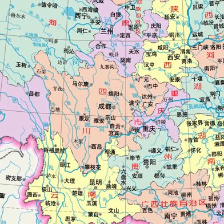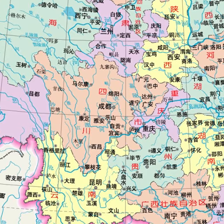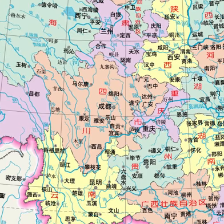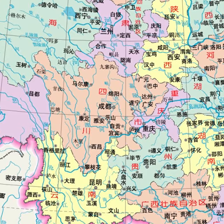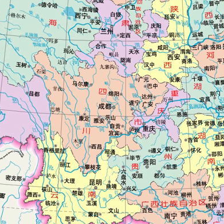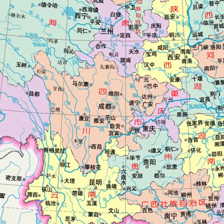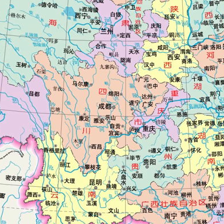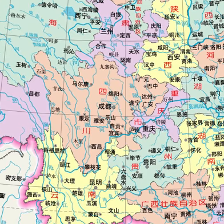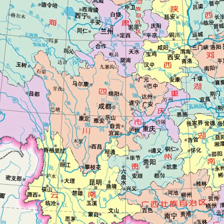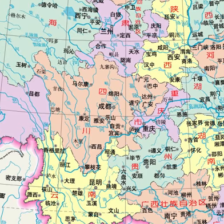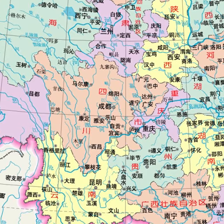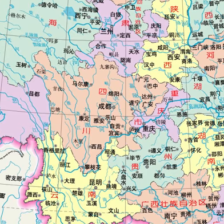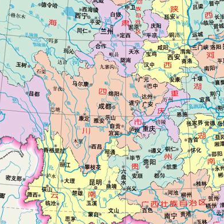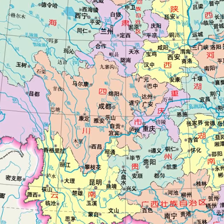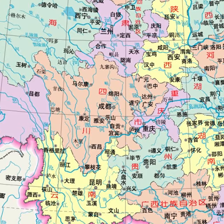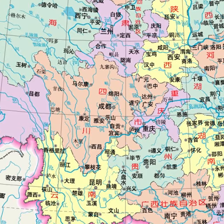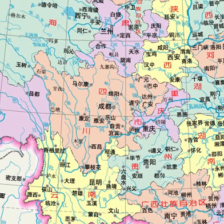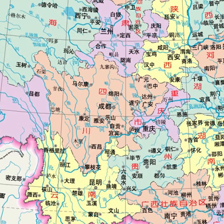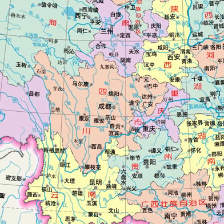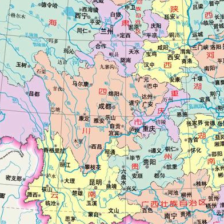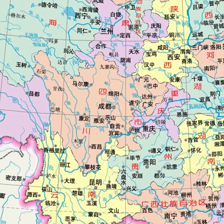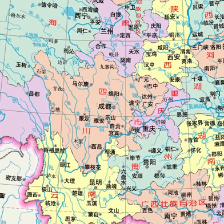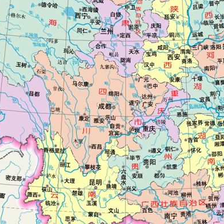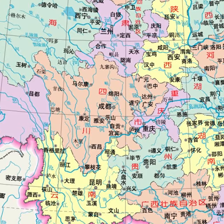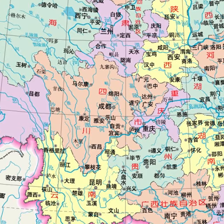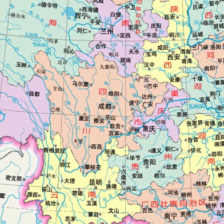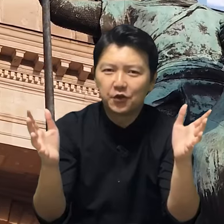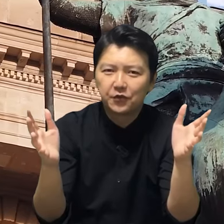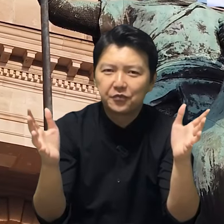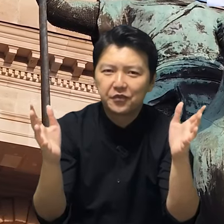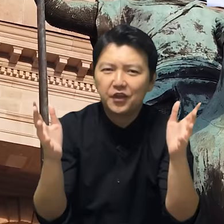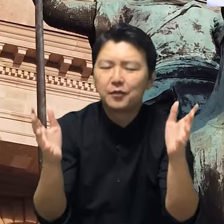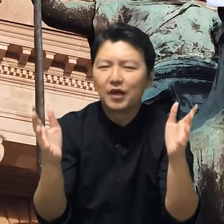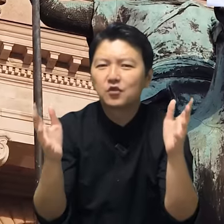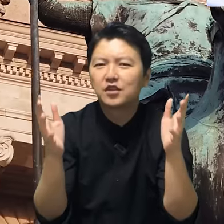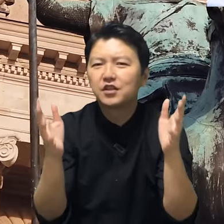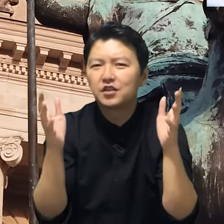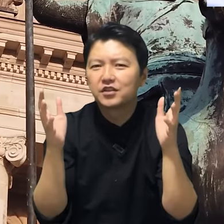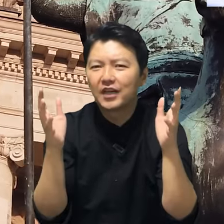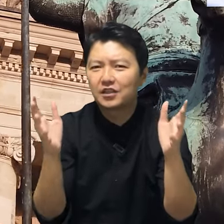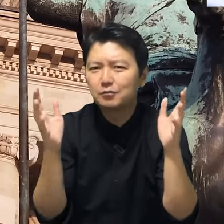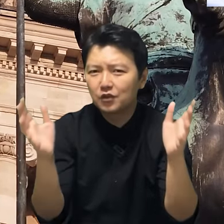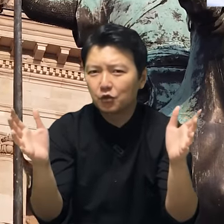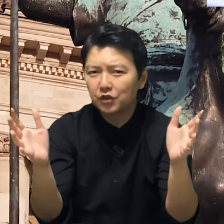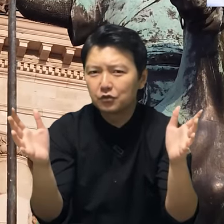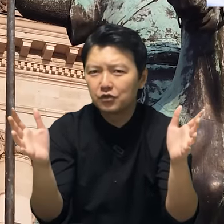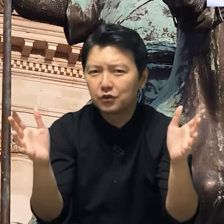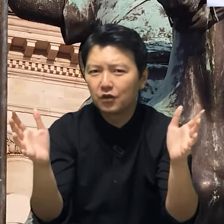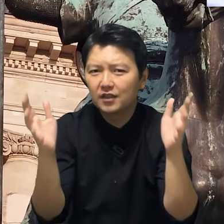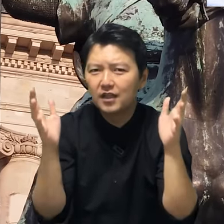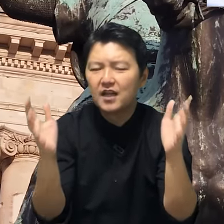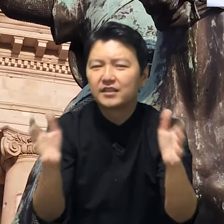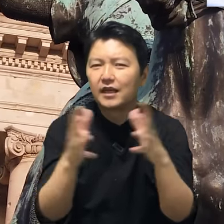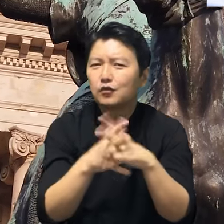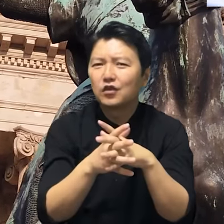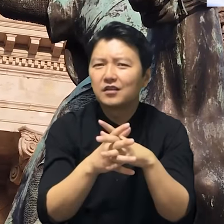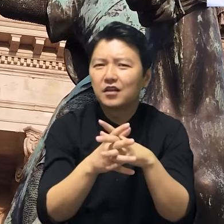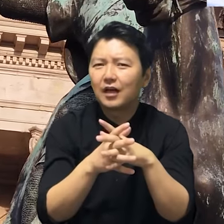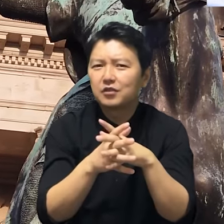제작하였습니다. 석가장? 왠지 낯설지가 않죠. 네, 바로 저희 그 40만 조회수를 기록한 장군한테